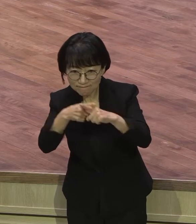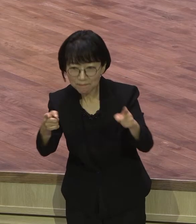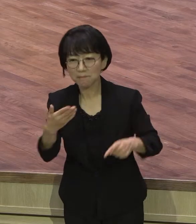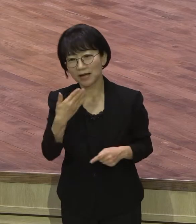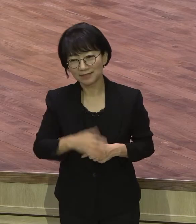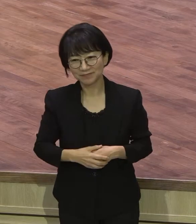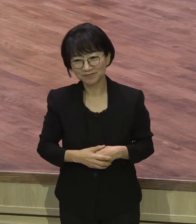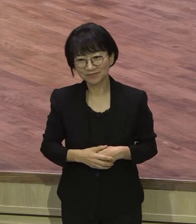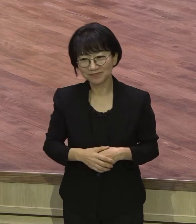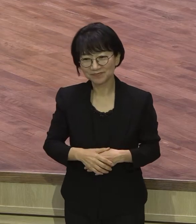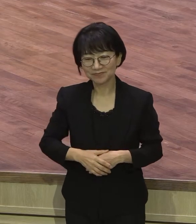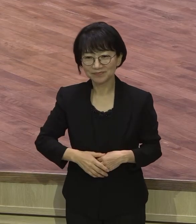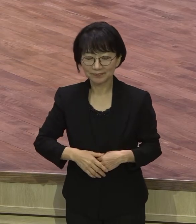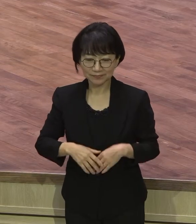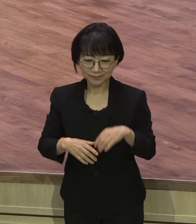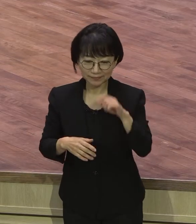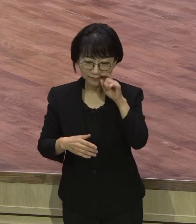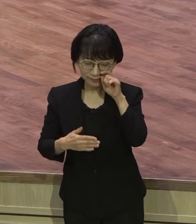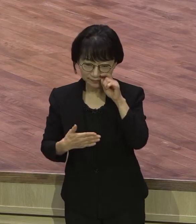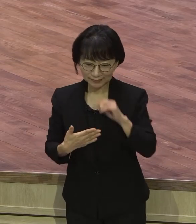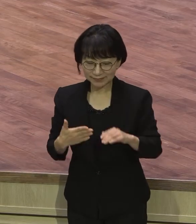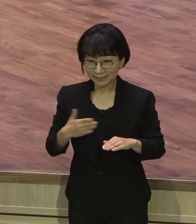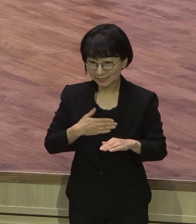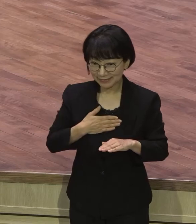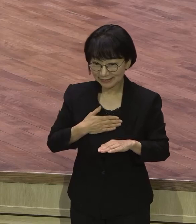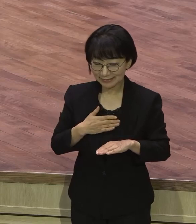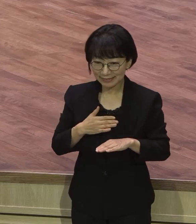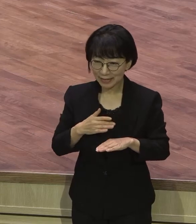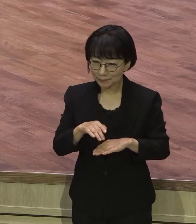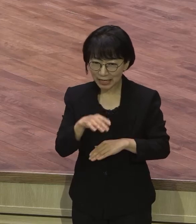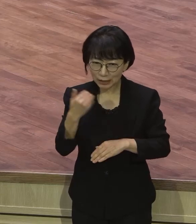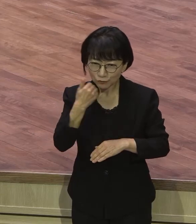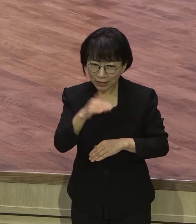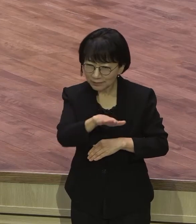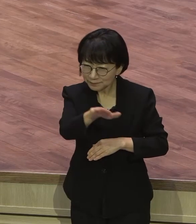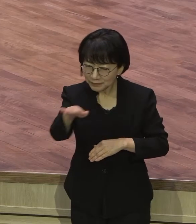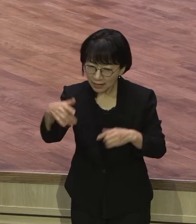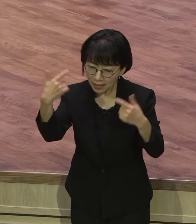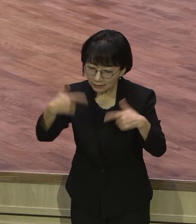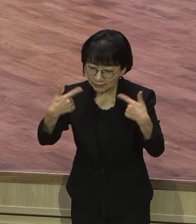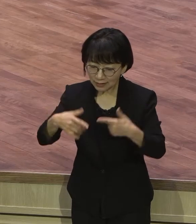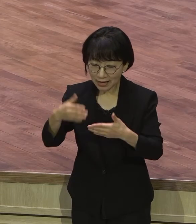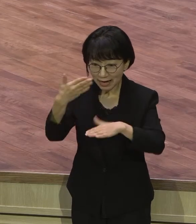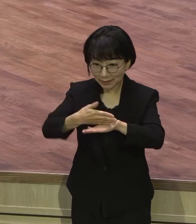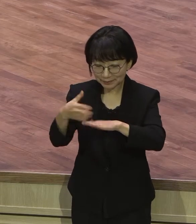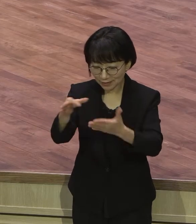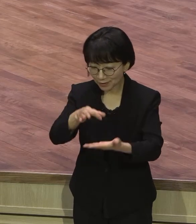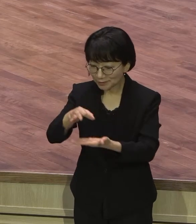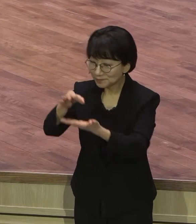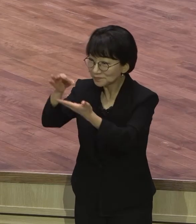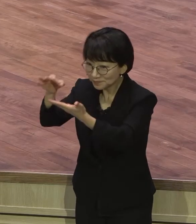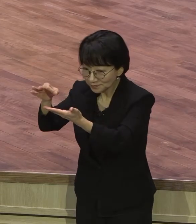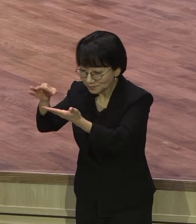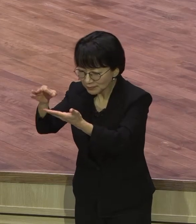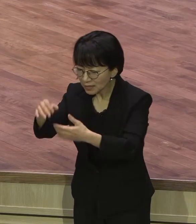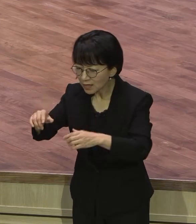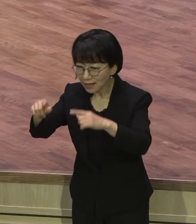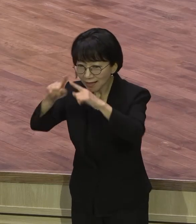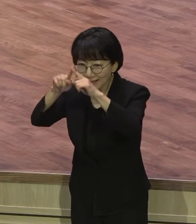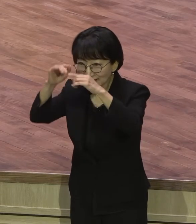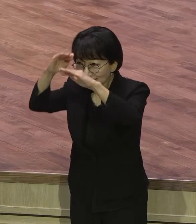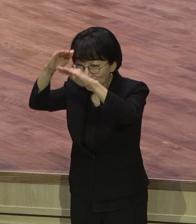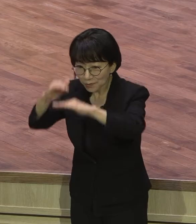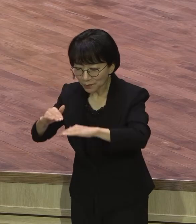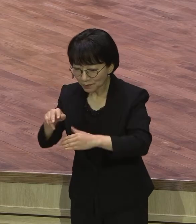하면요, 제가 하나님 드리는 특별히 중심을 담고 드리는 분들이 내용이 있어요. 그 내용을 보면 이런 내용들이 쭉 매주